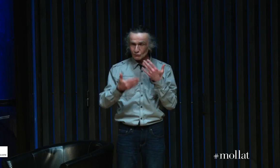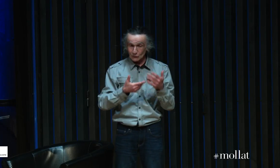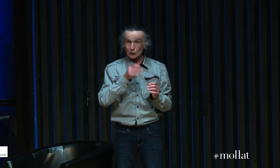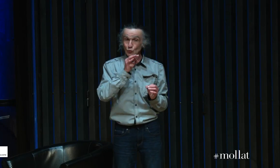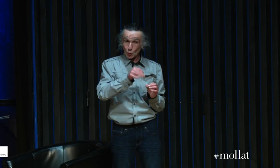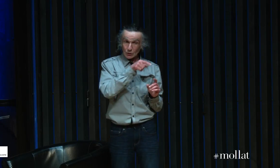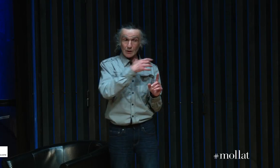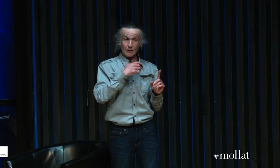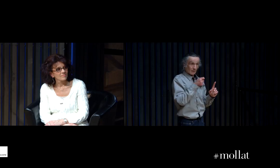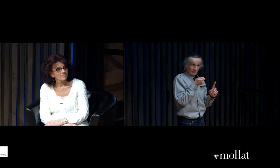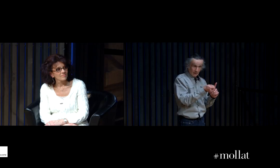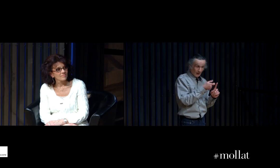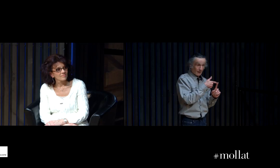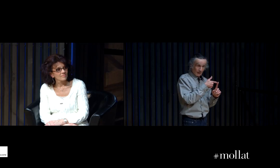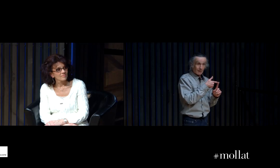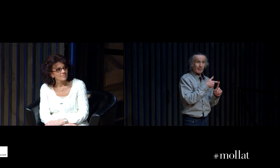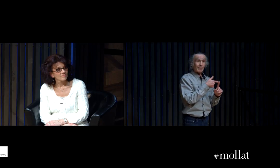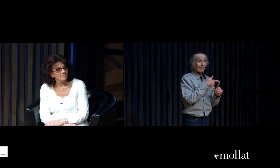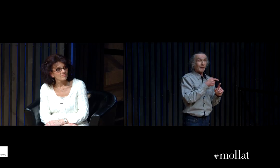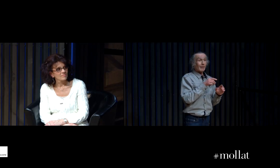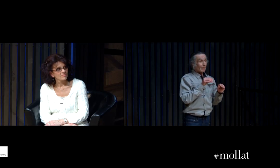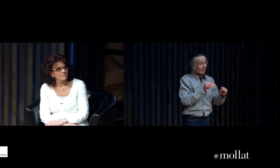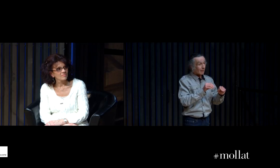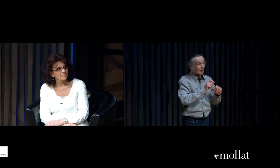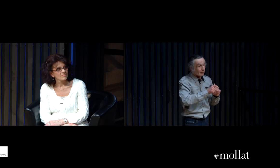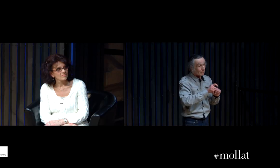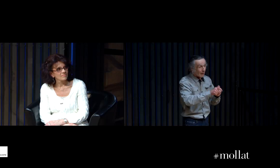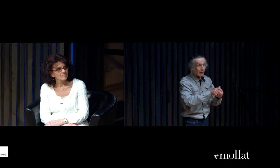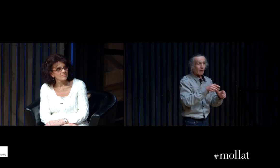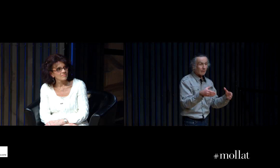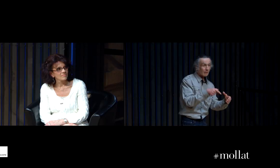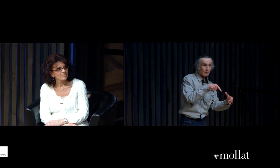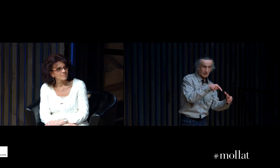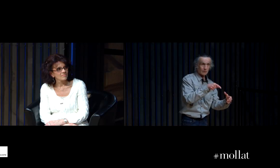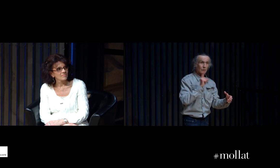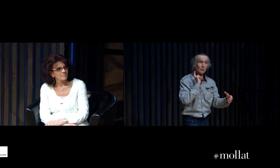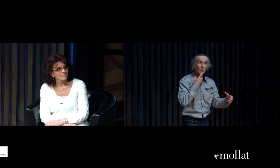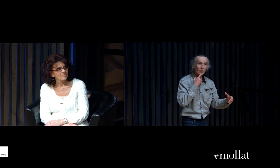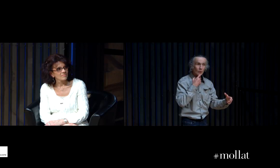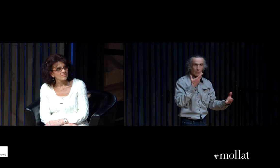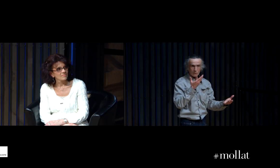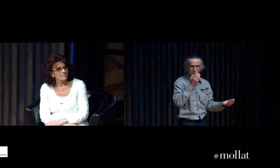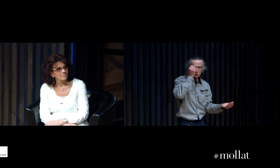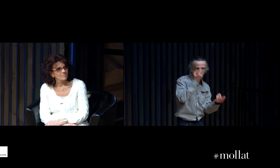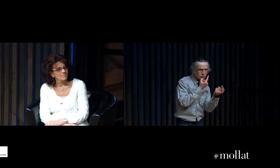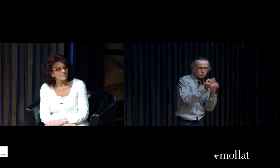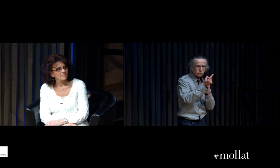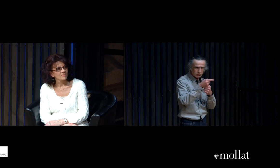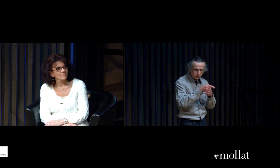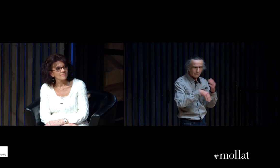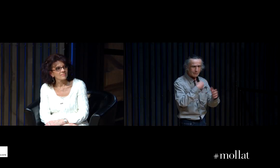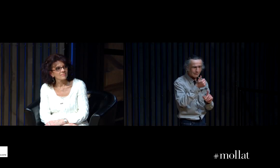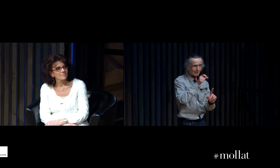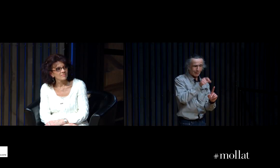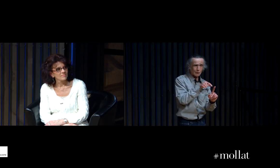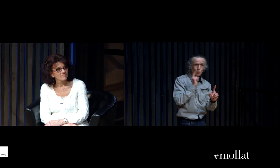ensuite de ramener cette pédagogie de la langue des signes dans d'autres pays. Mais cet enseignement, pour les enfants